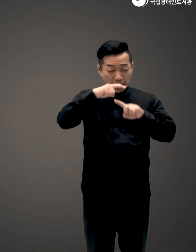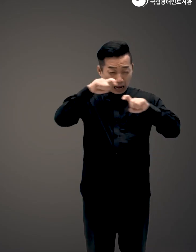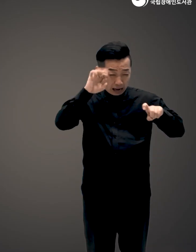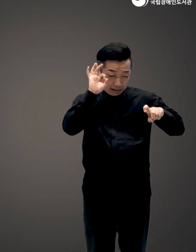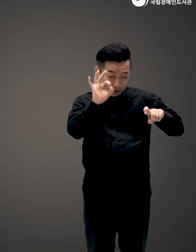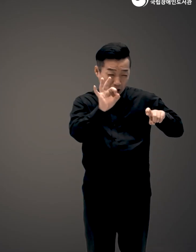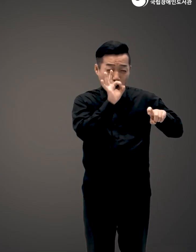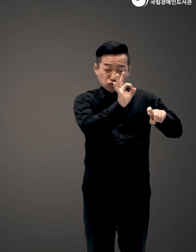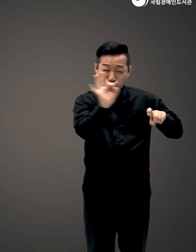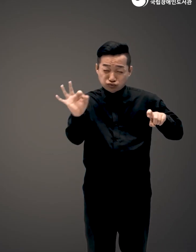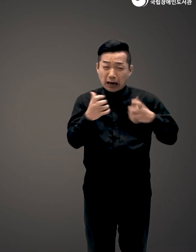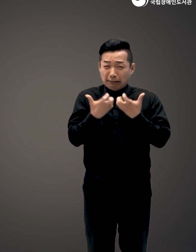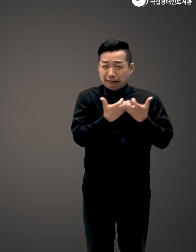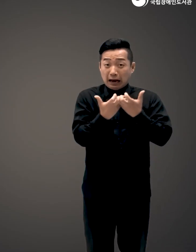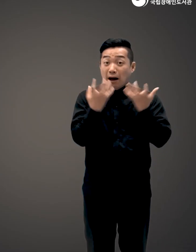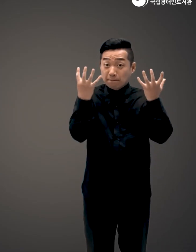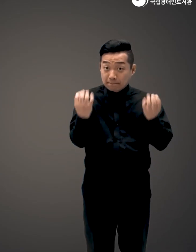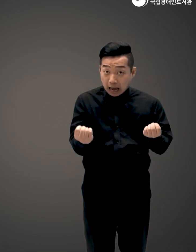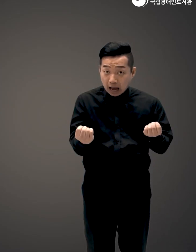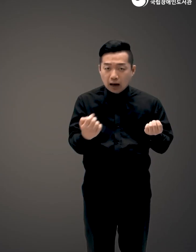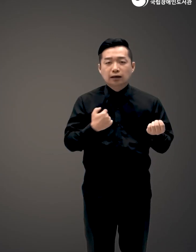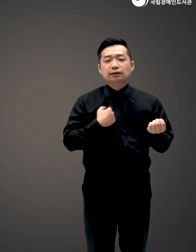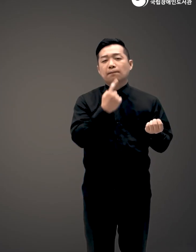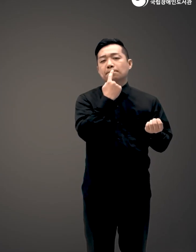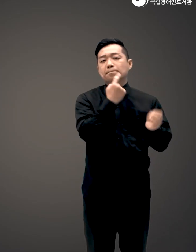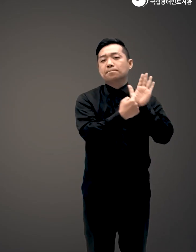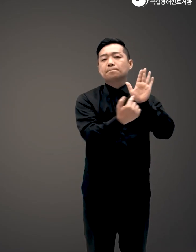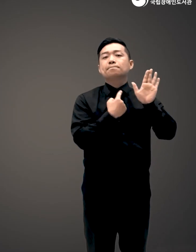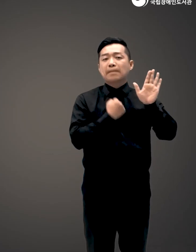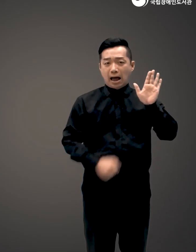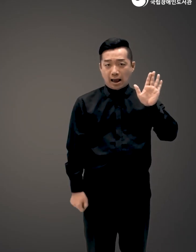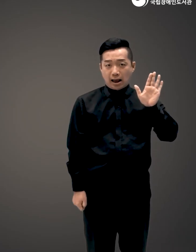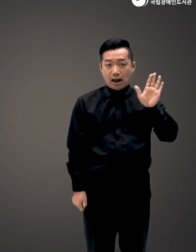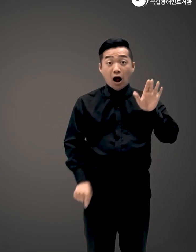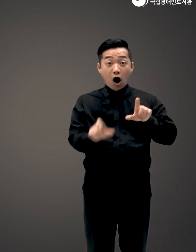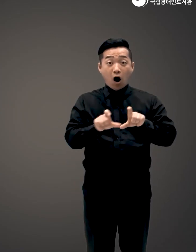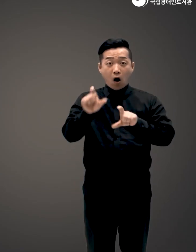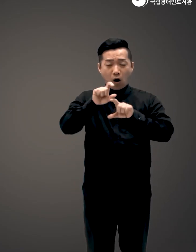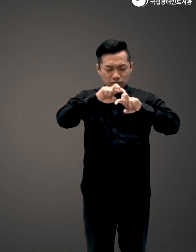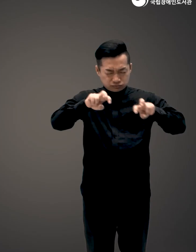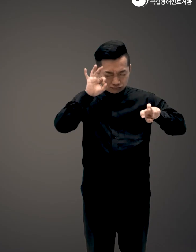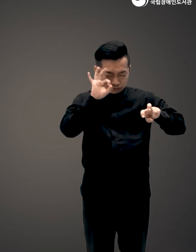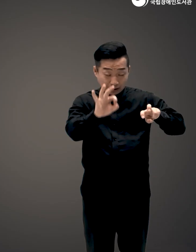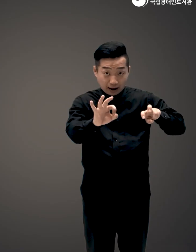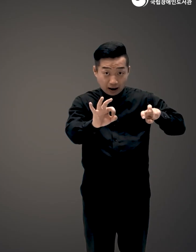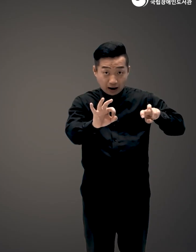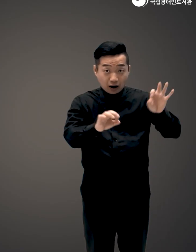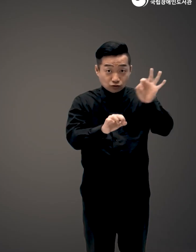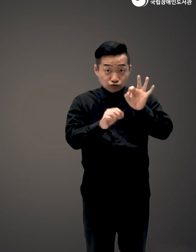사실상 구멍투성이와 다를 바 없다고 저는 그렇게 말하죠. 더